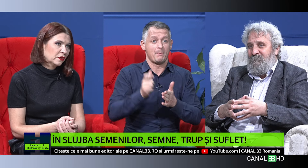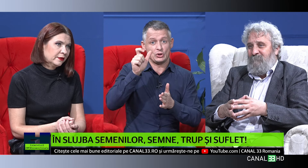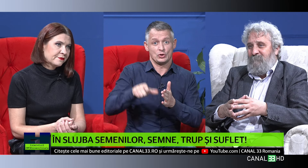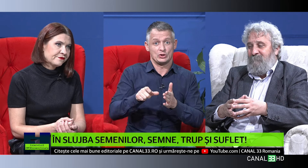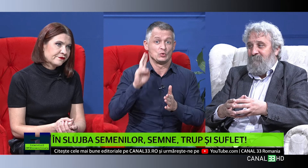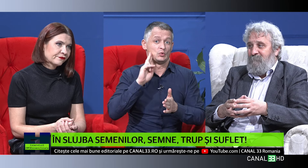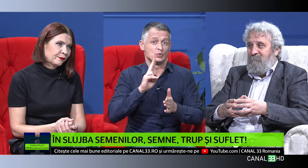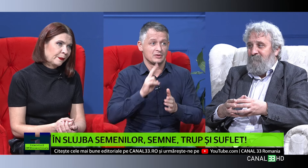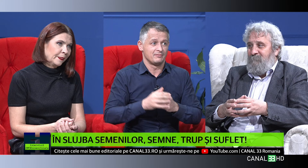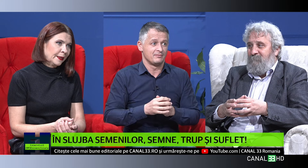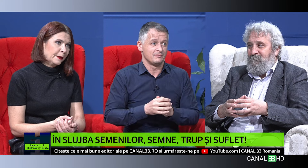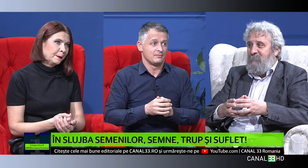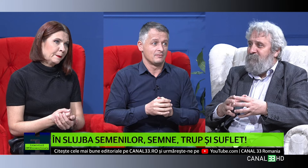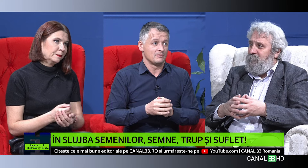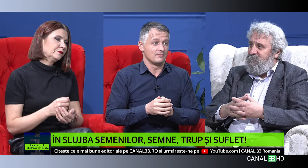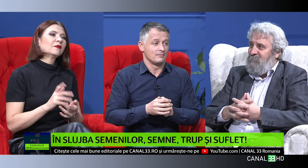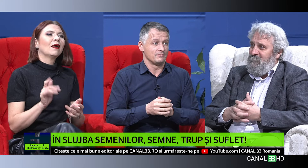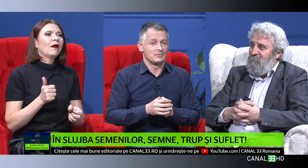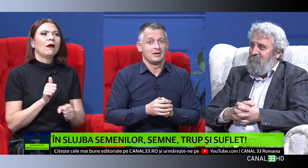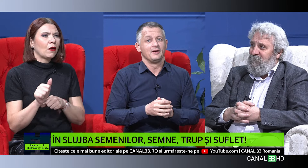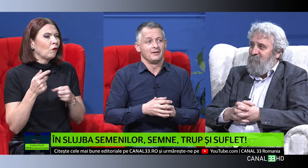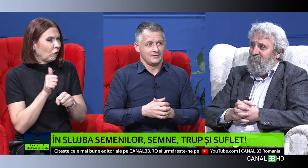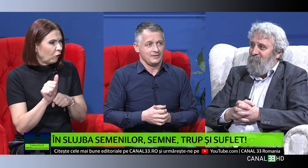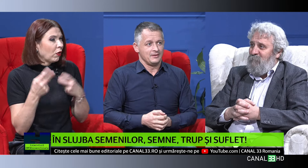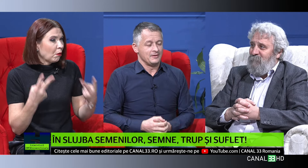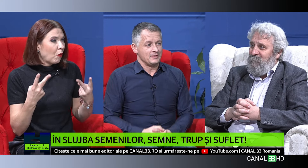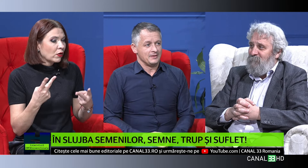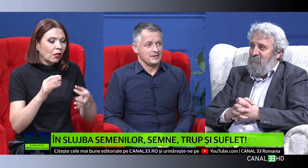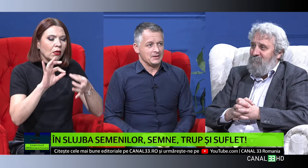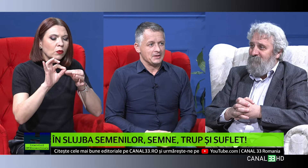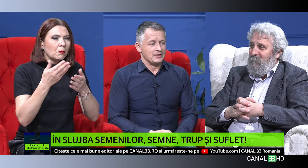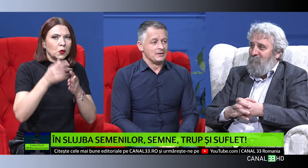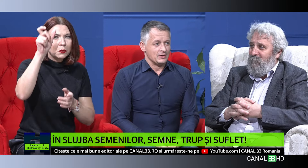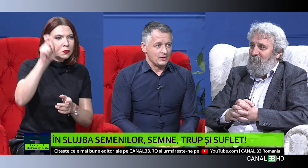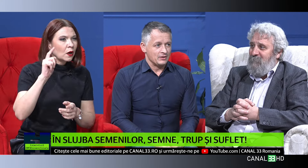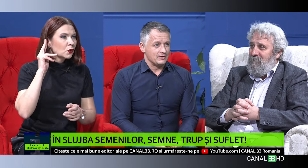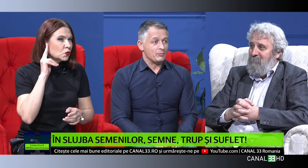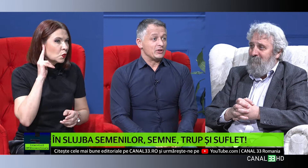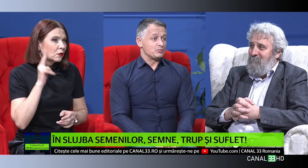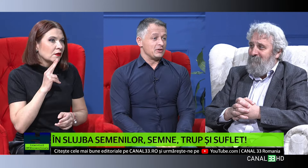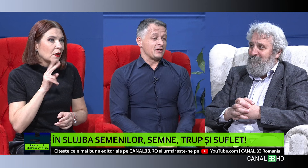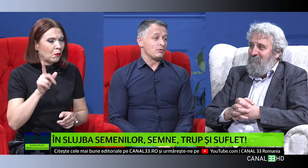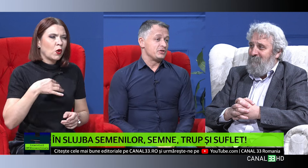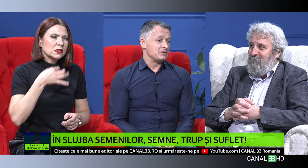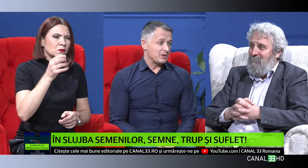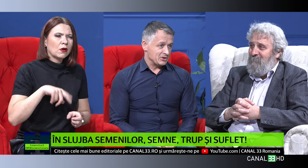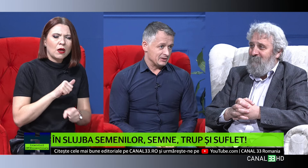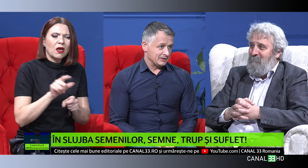surdă. Cât de important e un interpret pentru o persoană surdă, dragul meu coleg? Am putea spune că are rol și de mamă și de